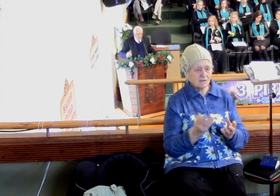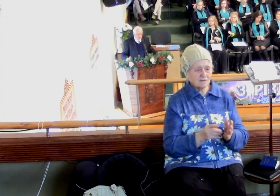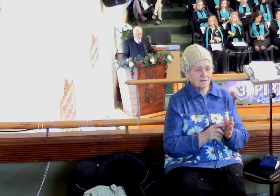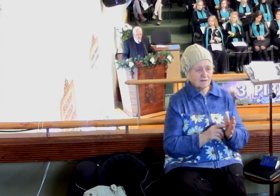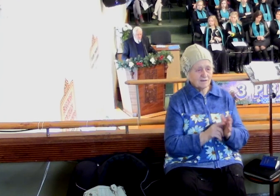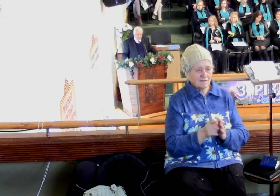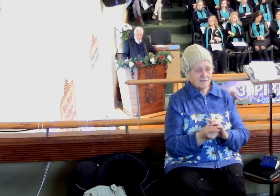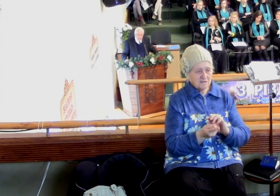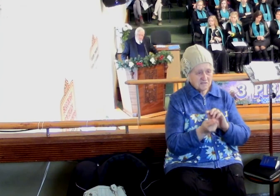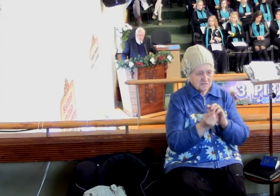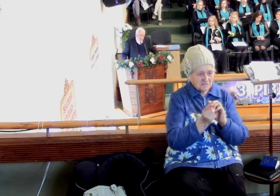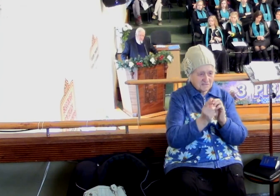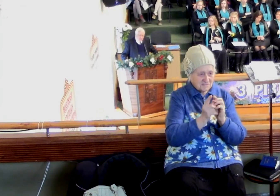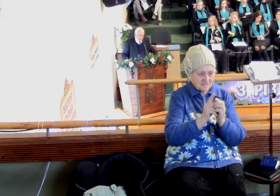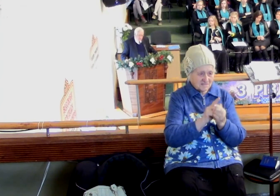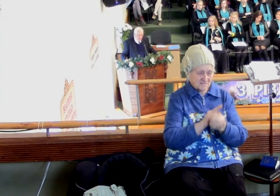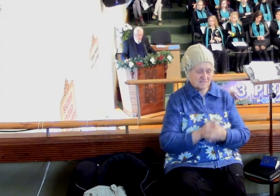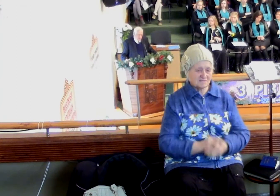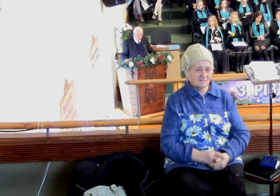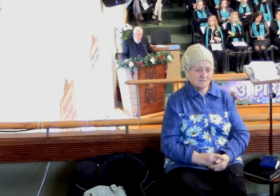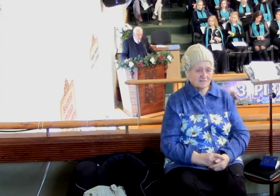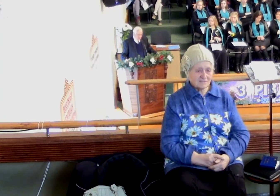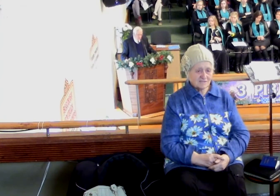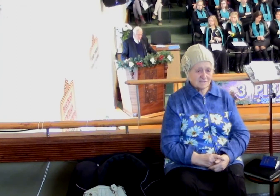творение. Творение началось со света.